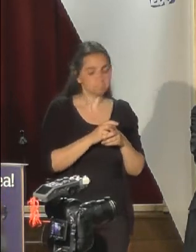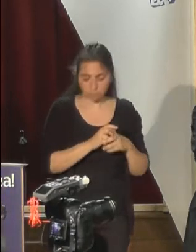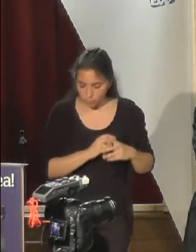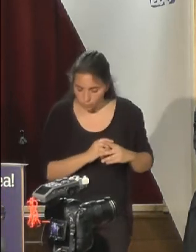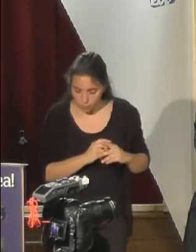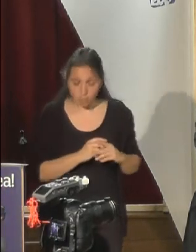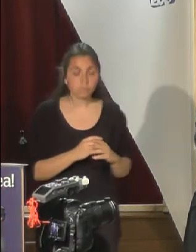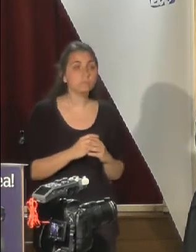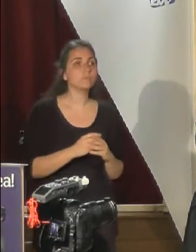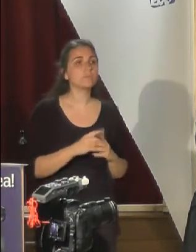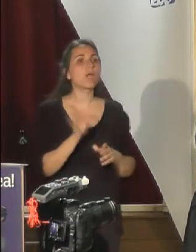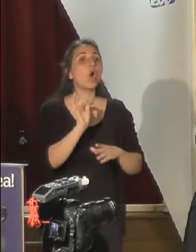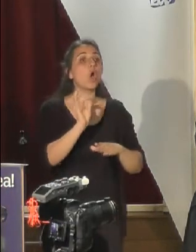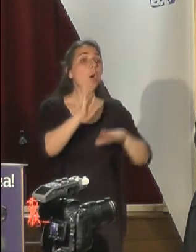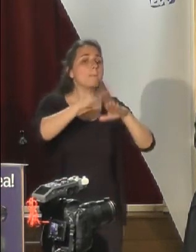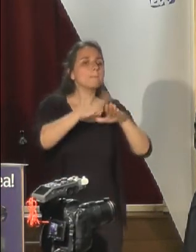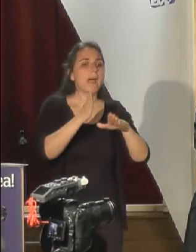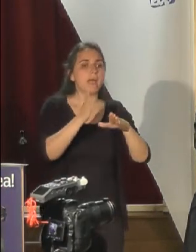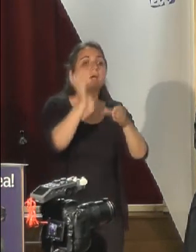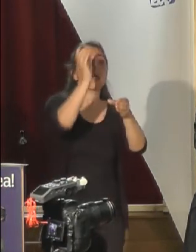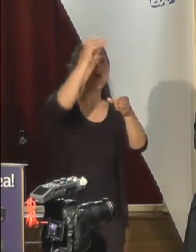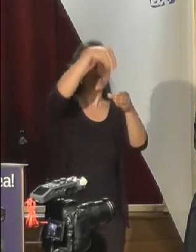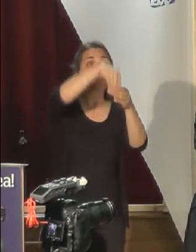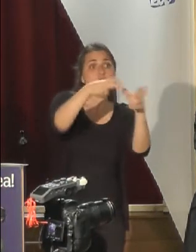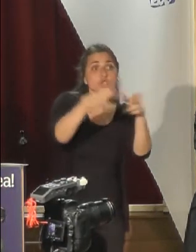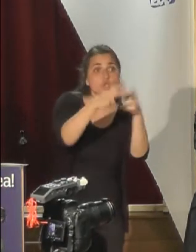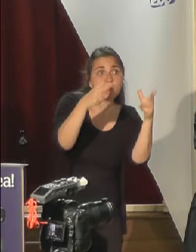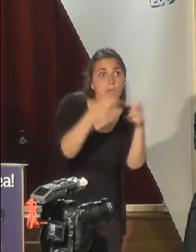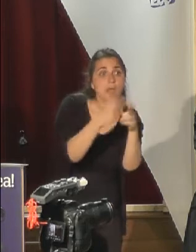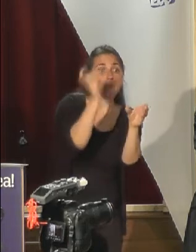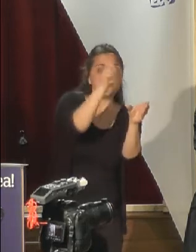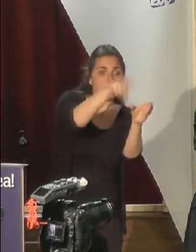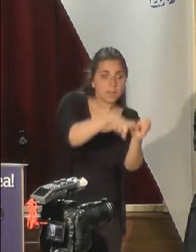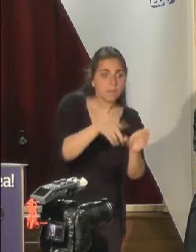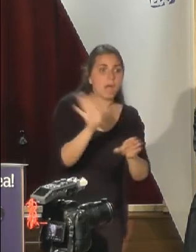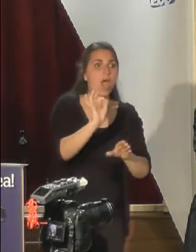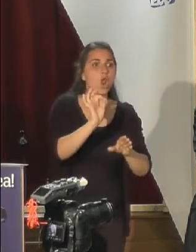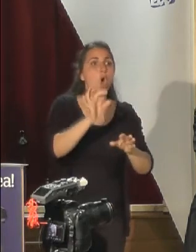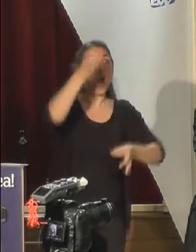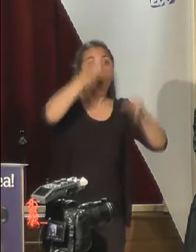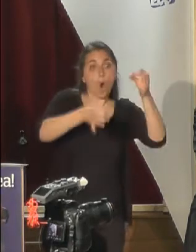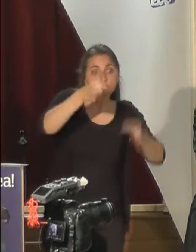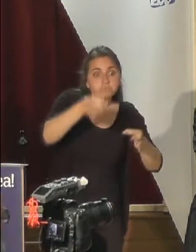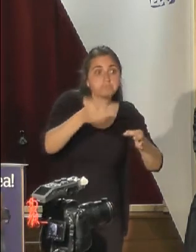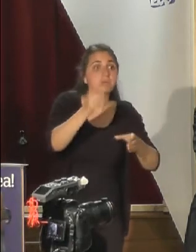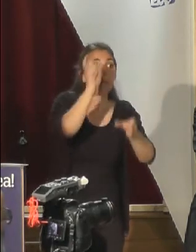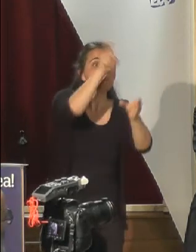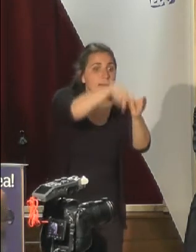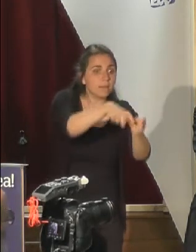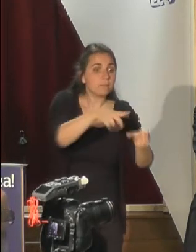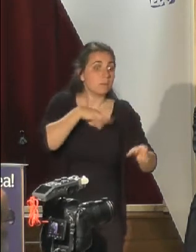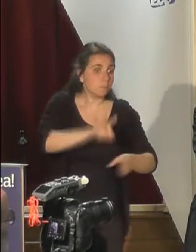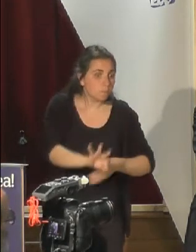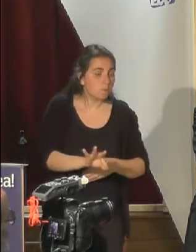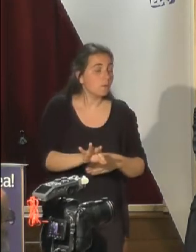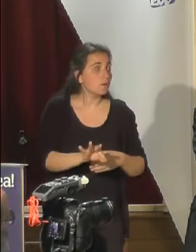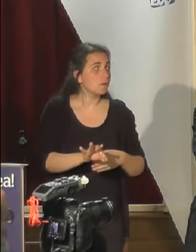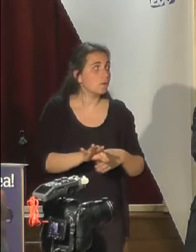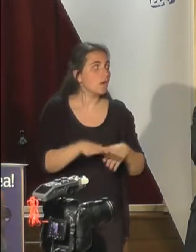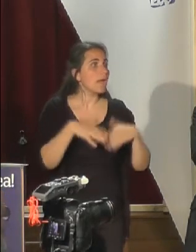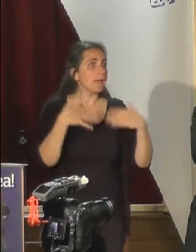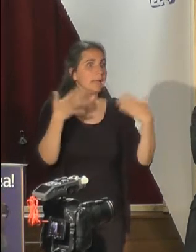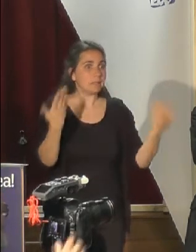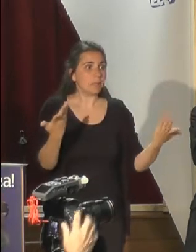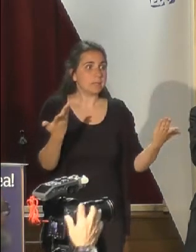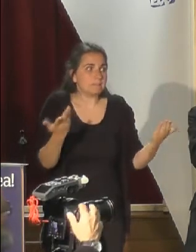nunha sociedade, para calquer acto xurídico, está moi claro que quen